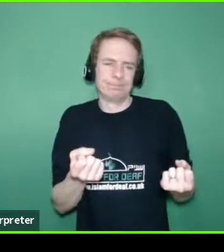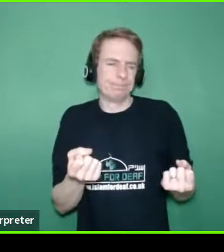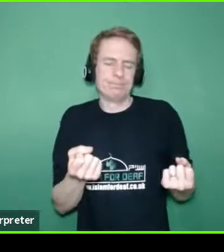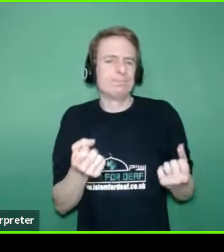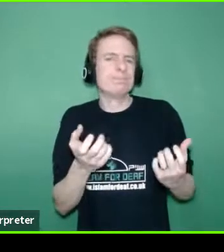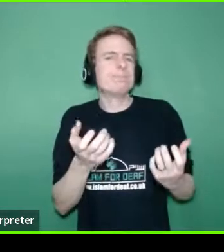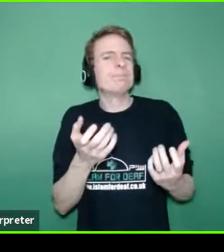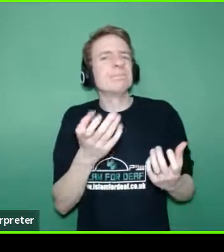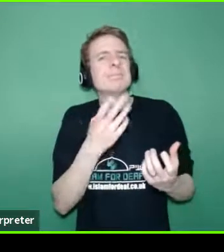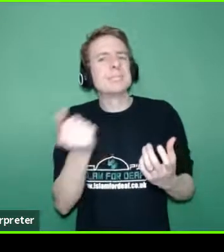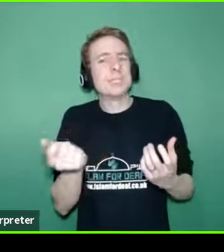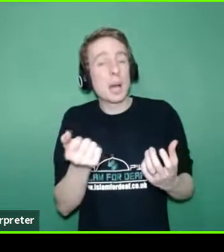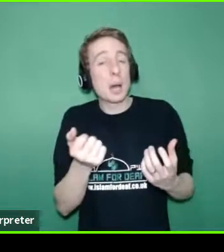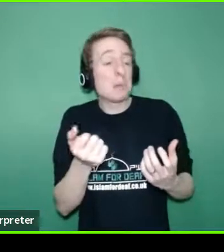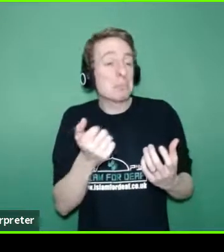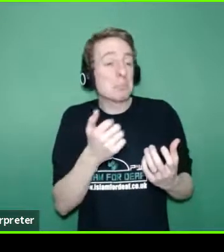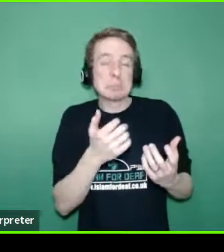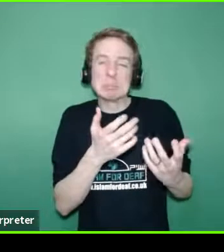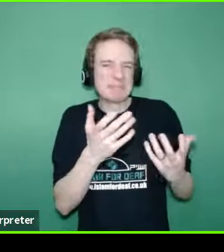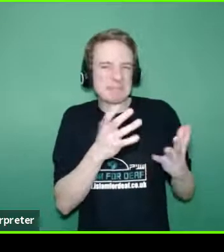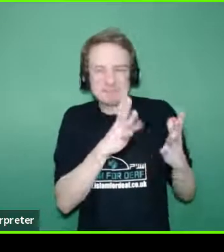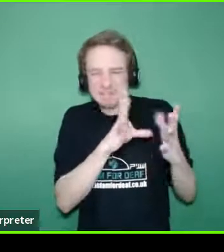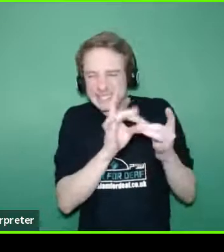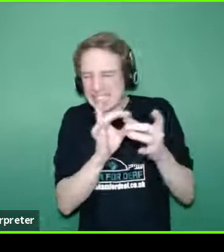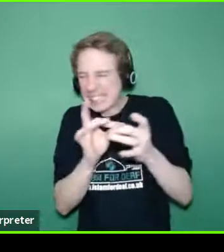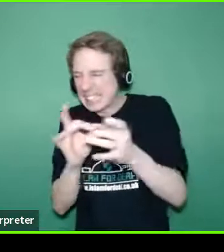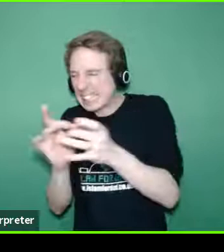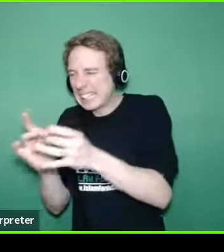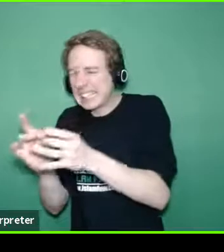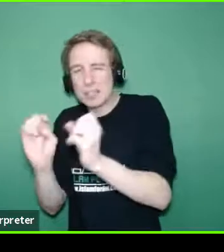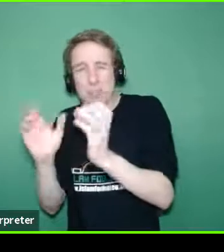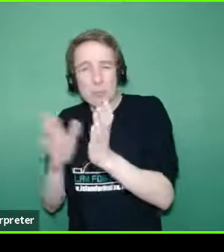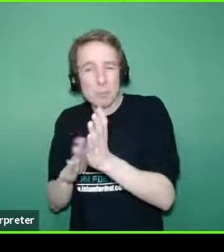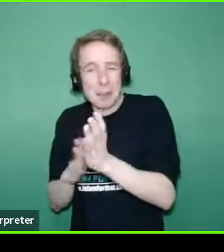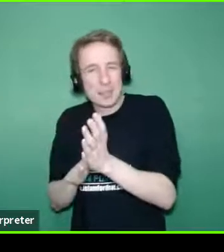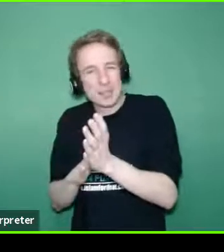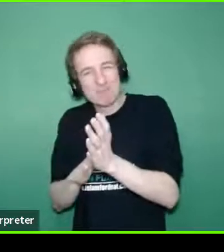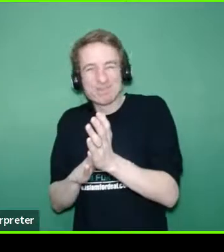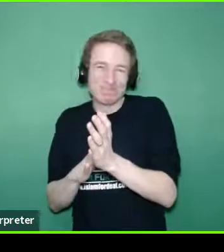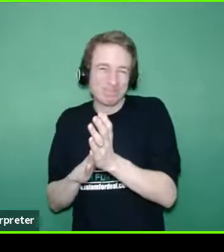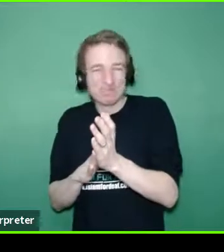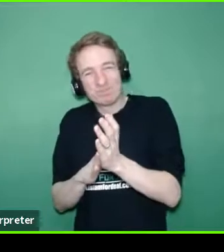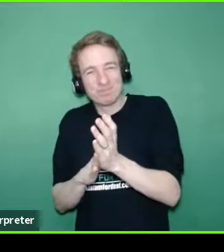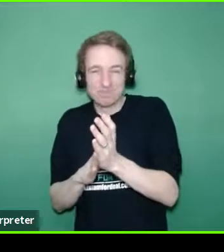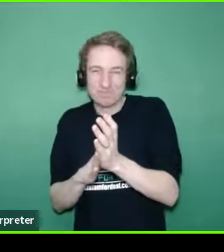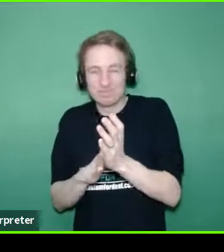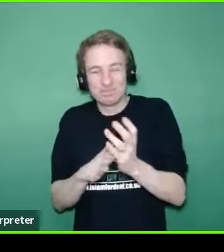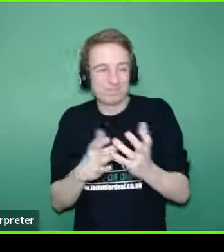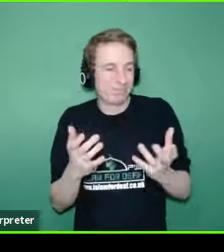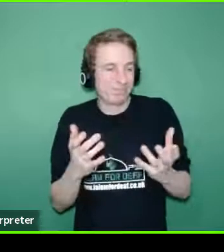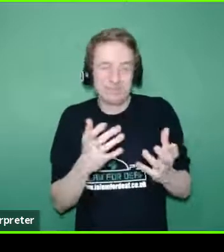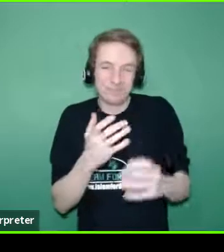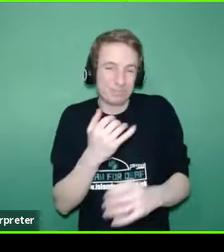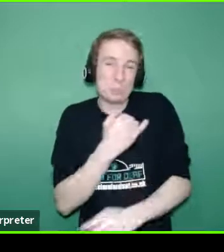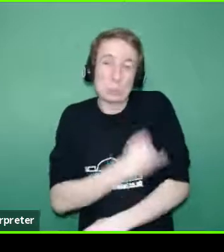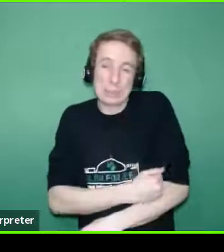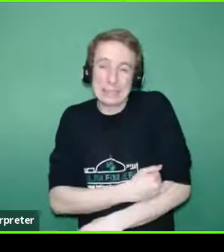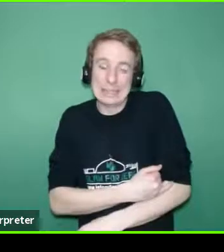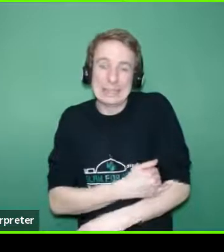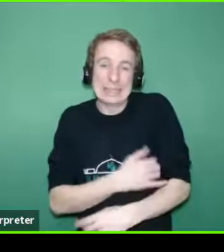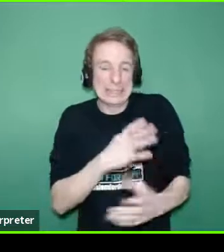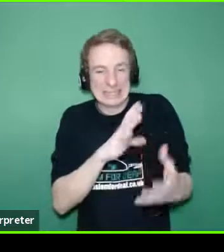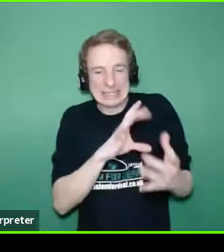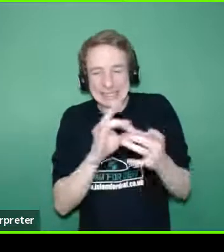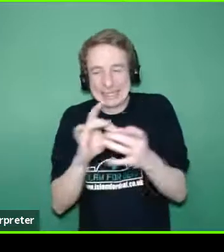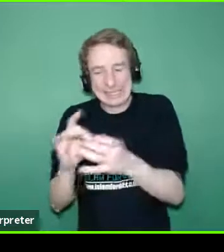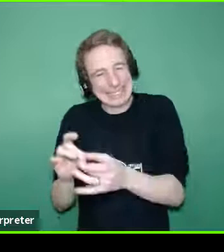weak or they are fabricated. So there are no authentic narrations as relates to the virtues